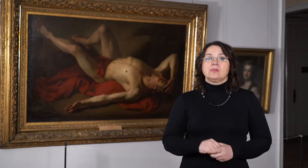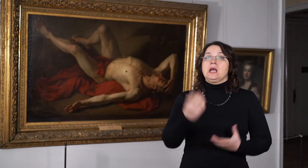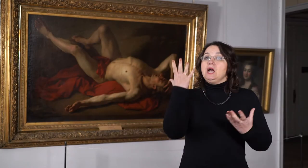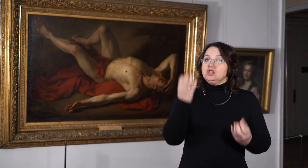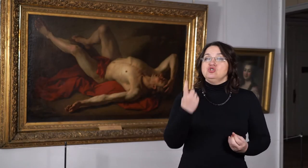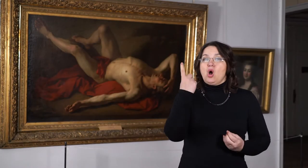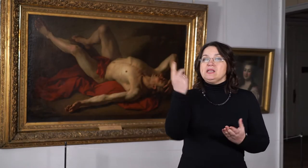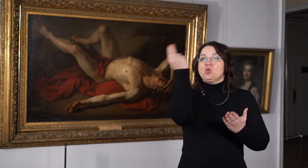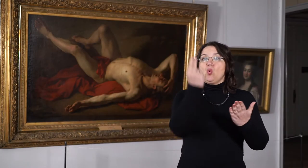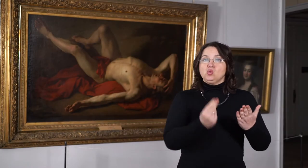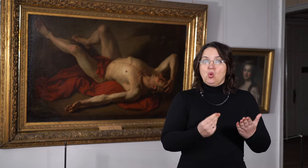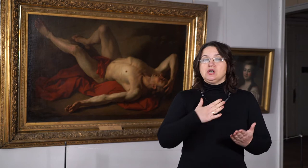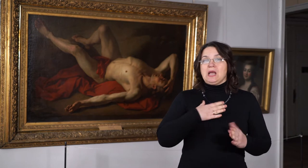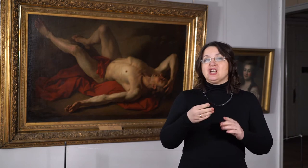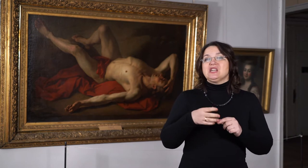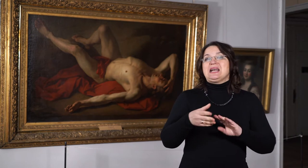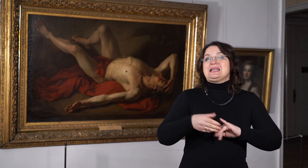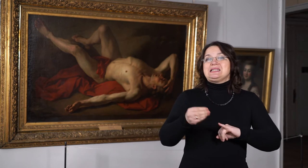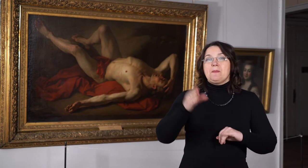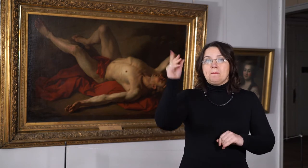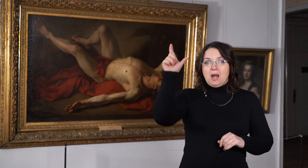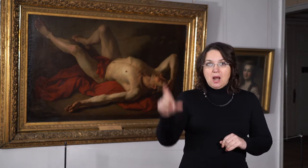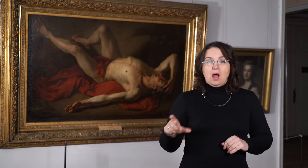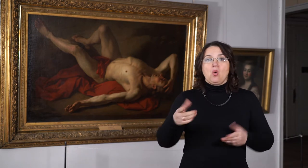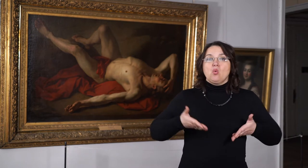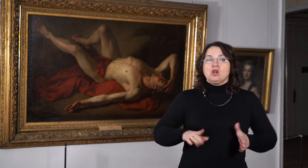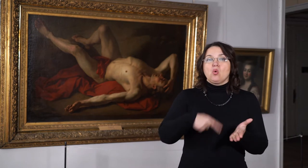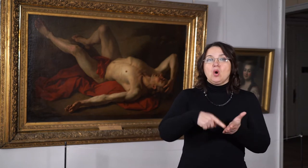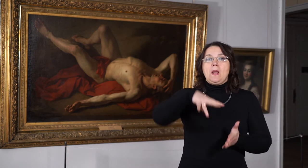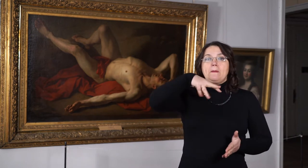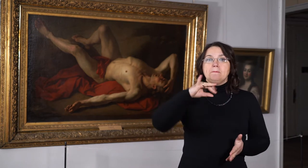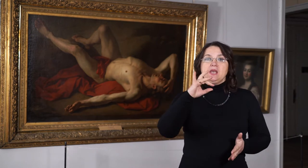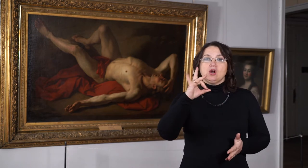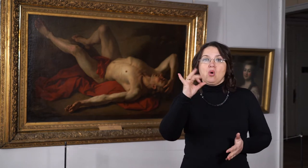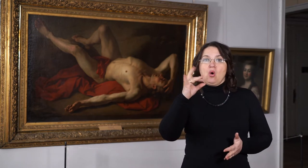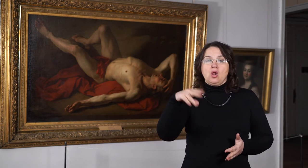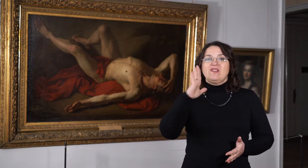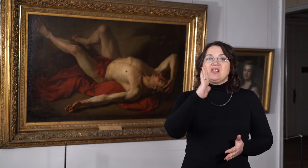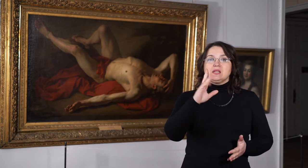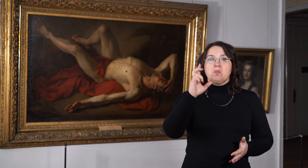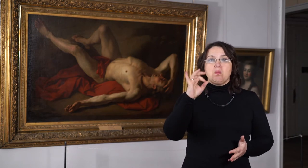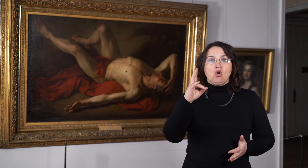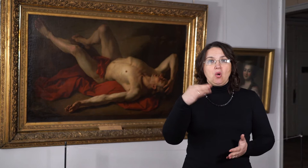Еще один художник, наш земляк, уроженец города Миргорода, Владимир Боровиковский, представлен в этом